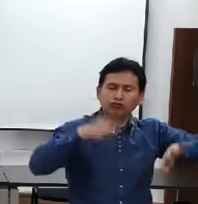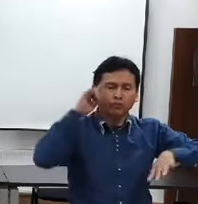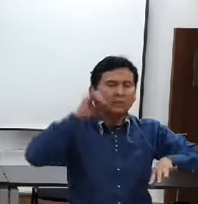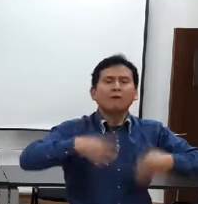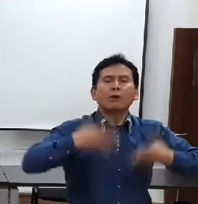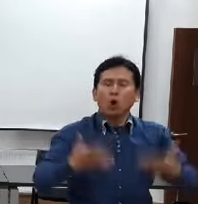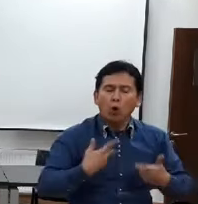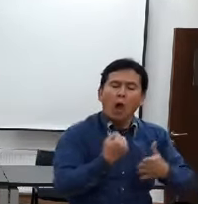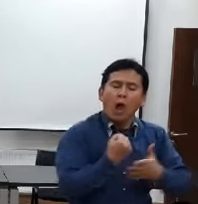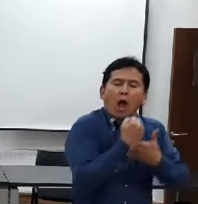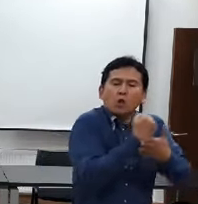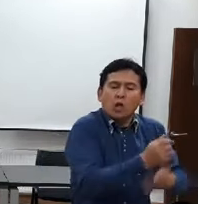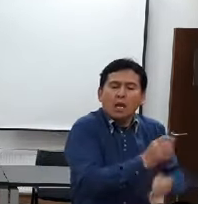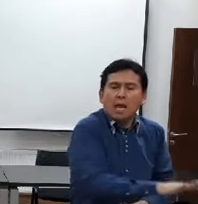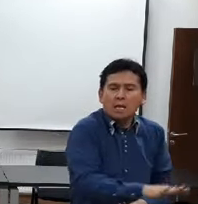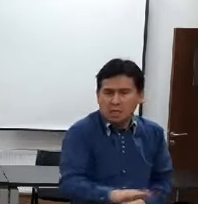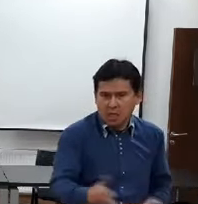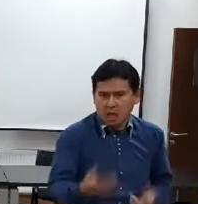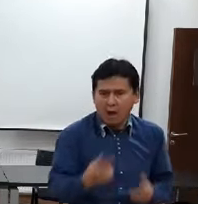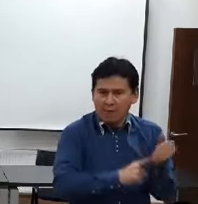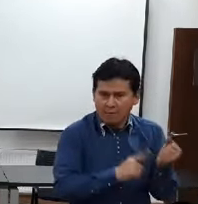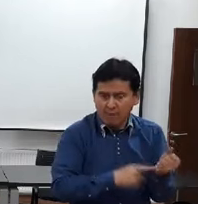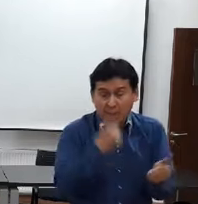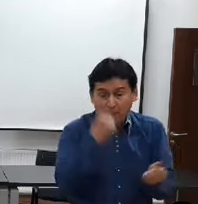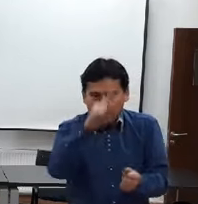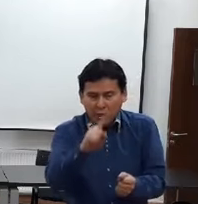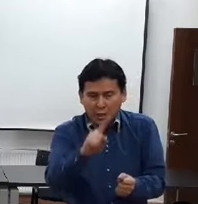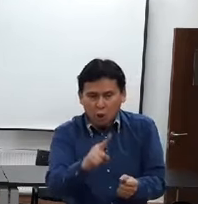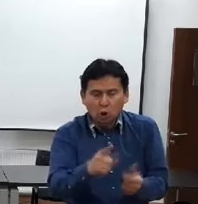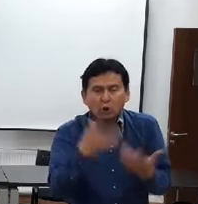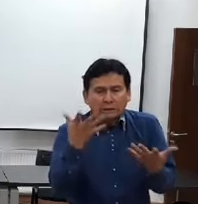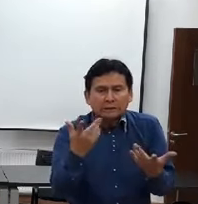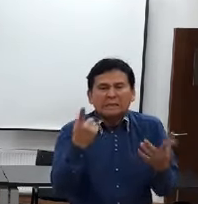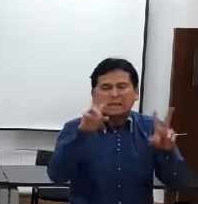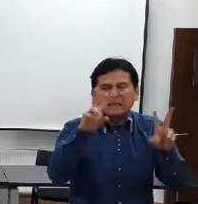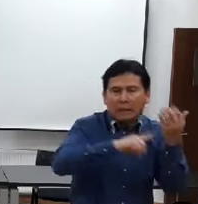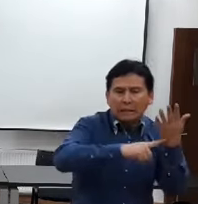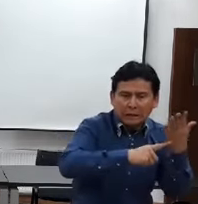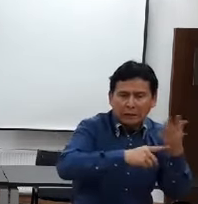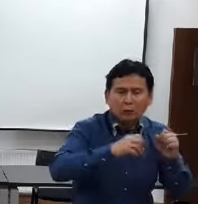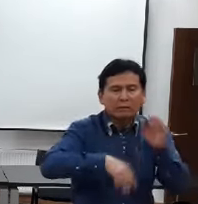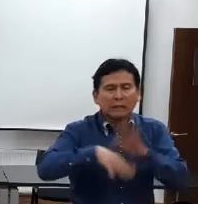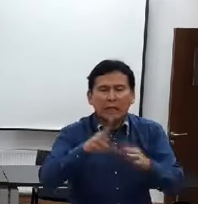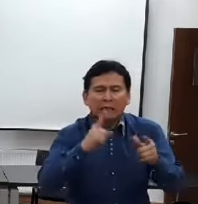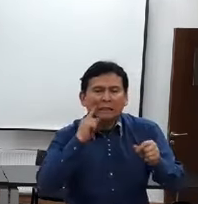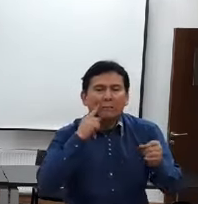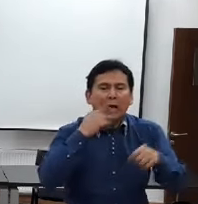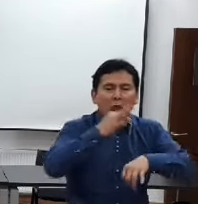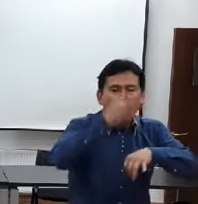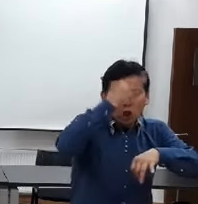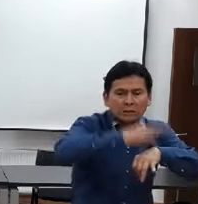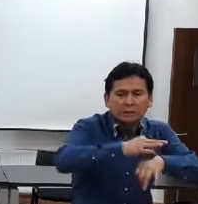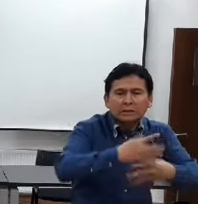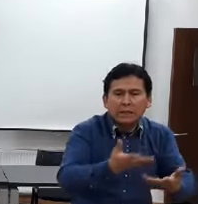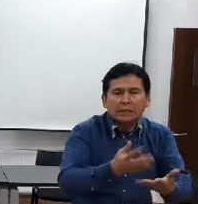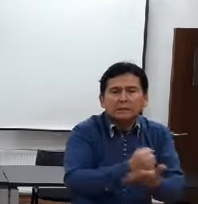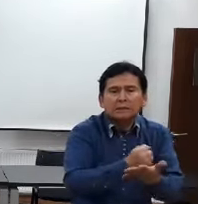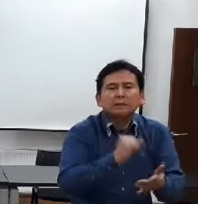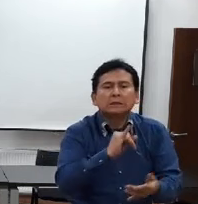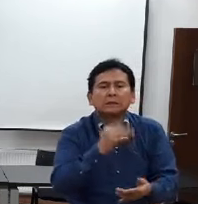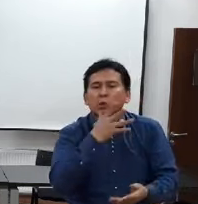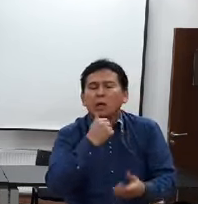ahí para poder apoyar completamente a la familia. Pero de nada servirán los tecnicismos, de nada servirá la medicina, si efectivamente